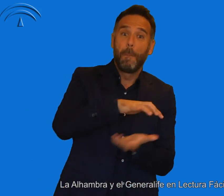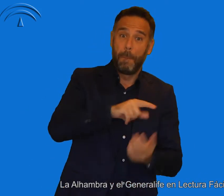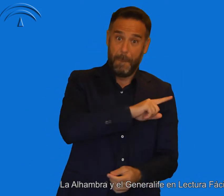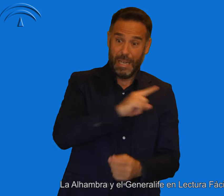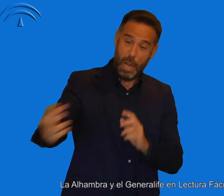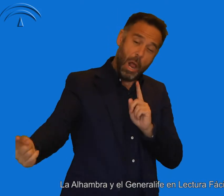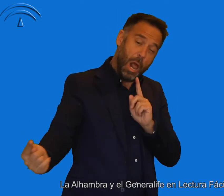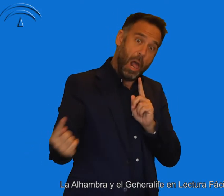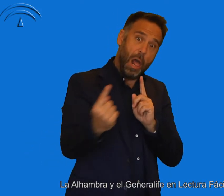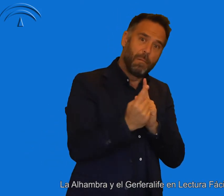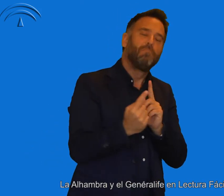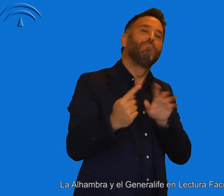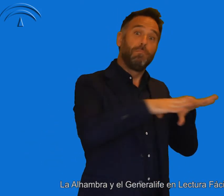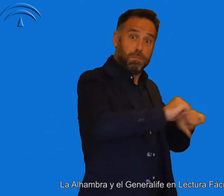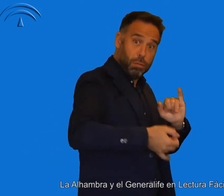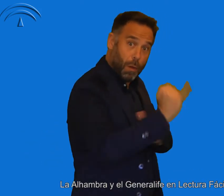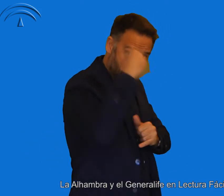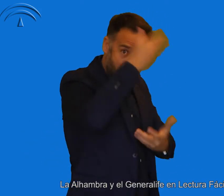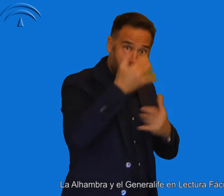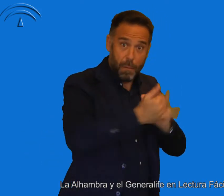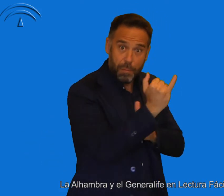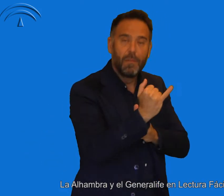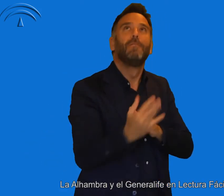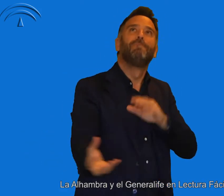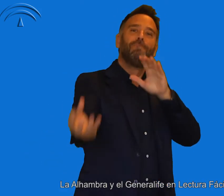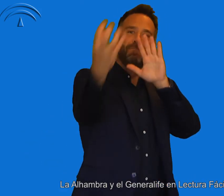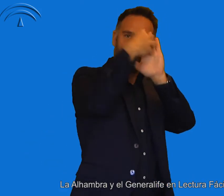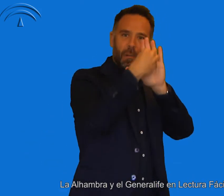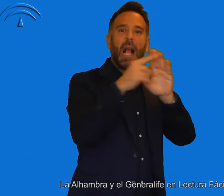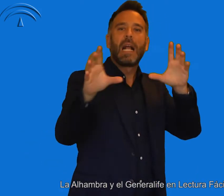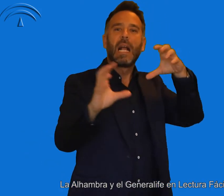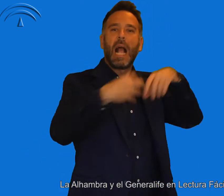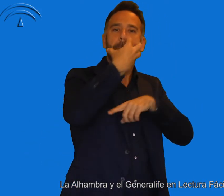Cuando los cristianos conquistaron Granada, pusieron una campana en la terraza.